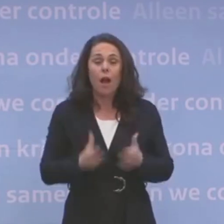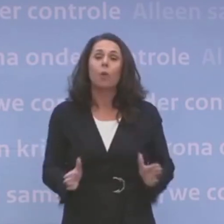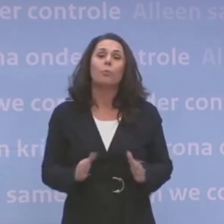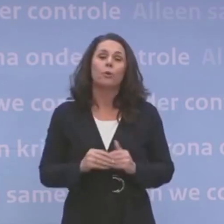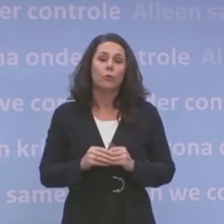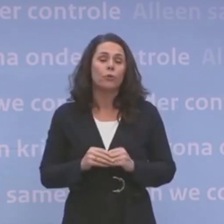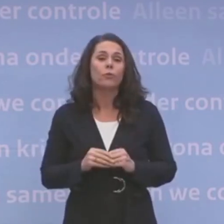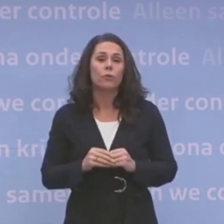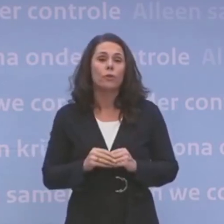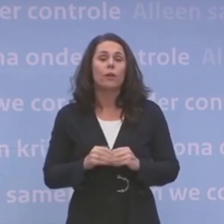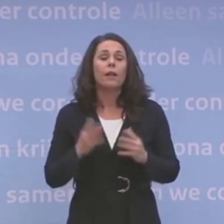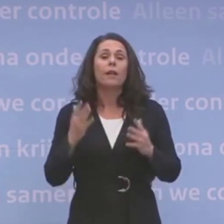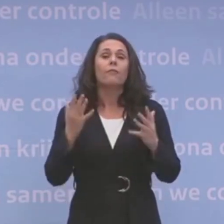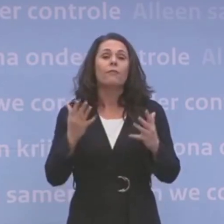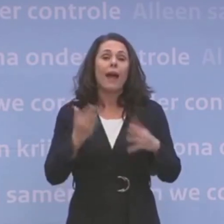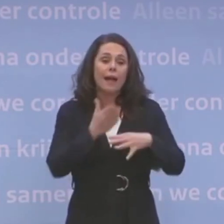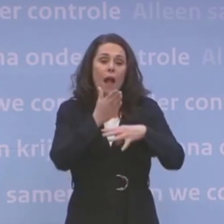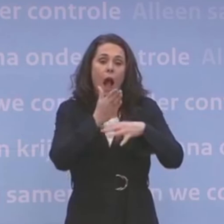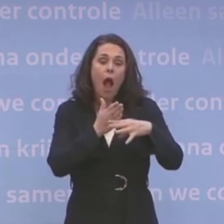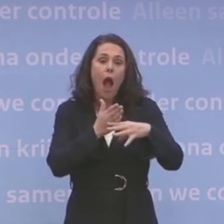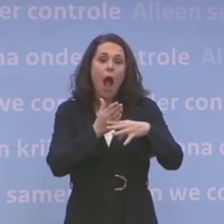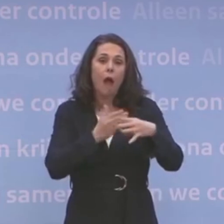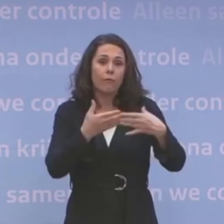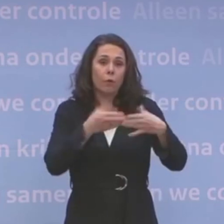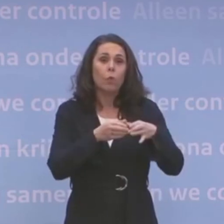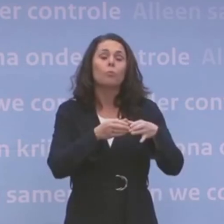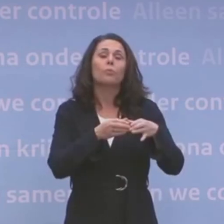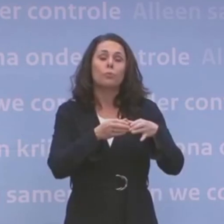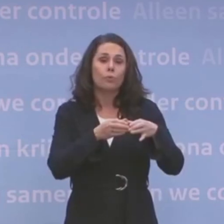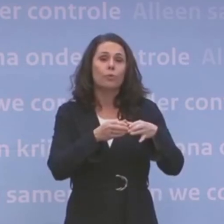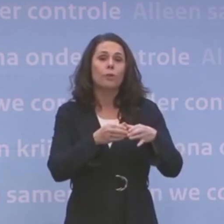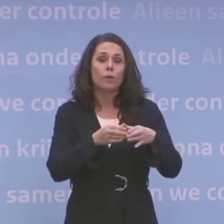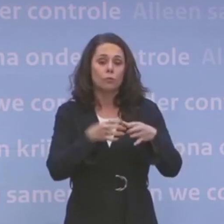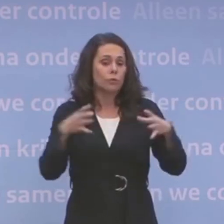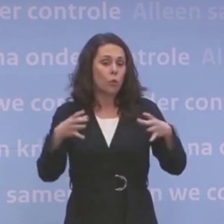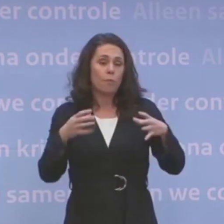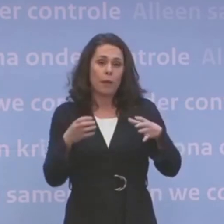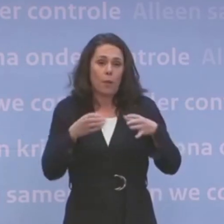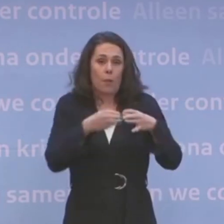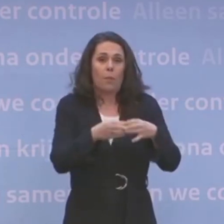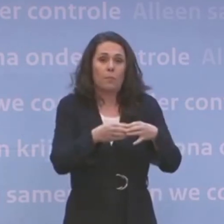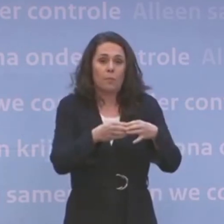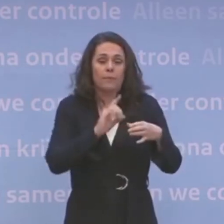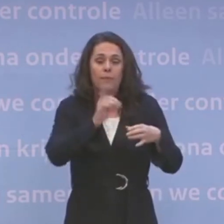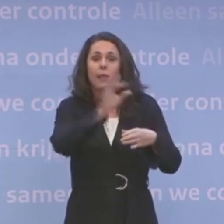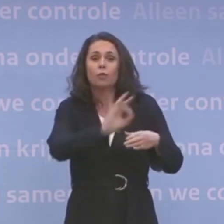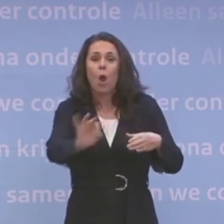een halve bezetting van kinderen in ieder geval, dus met kleinere groepen. Daar ook wordt uiteraard ook gekeken wat de effecten